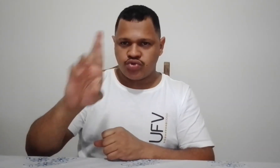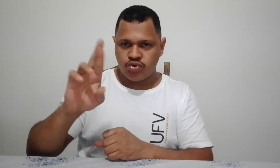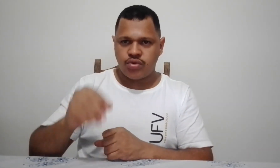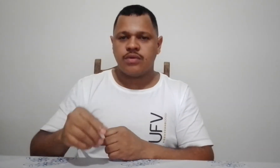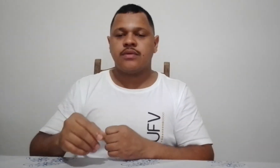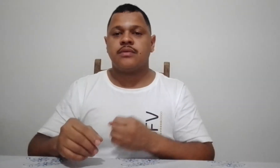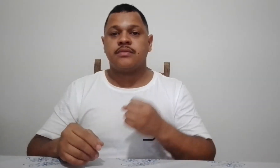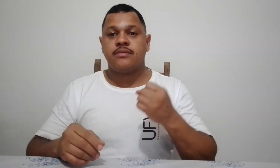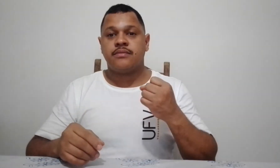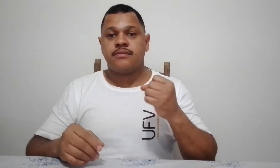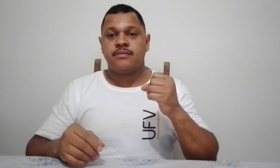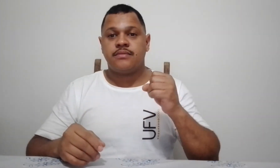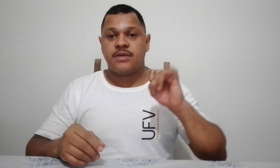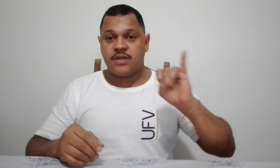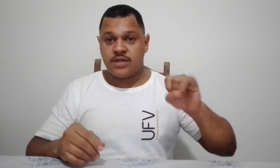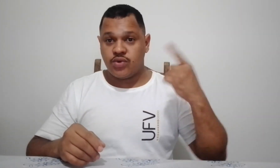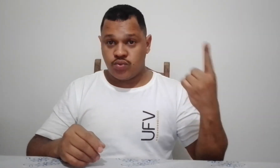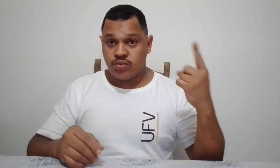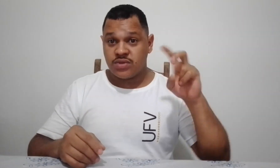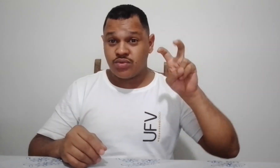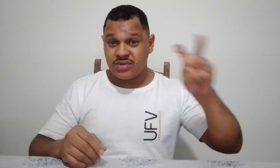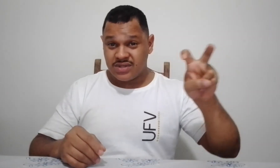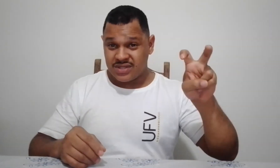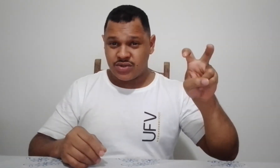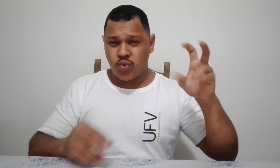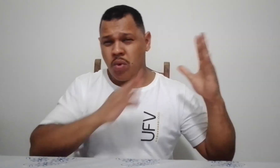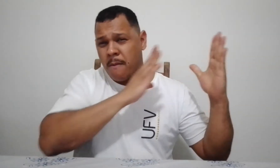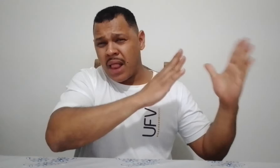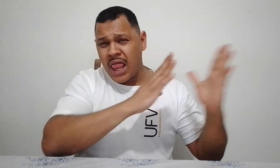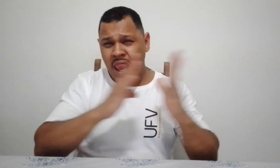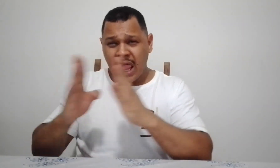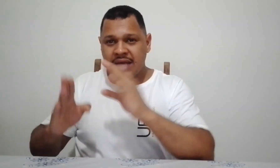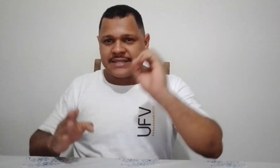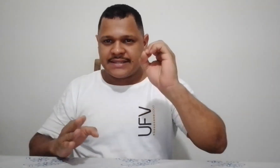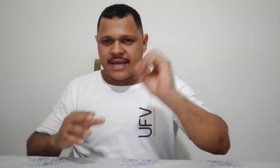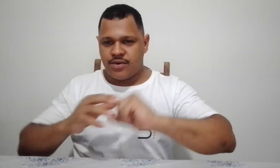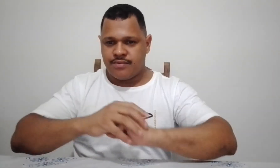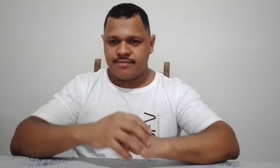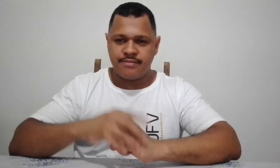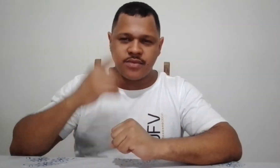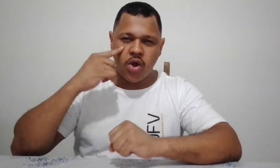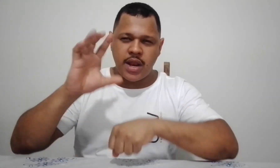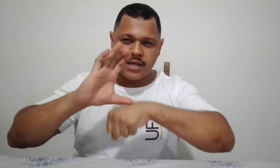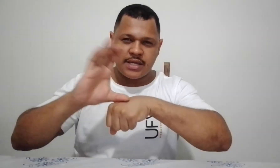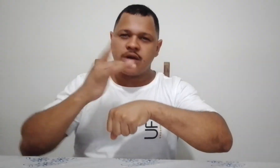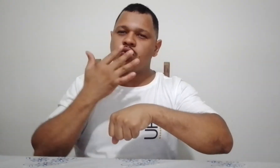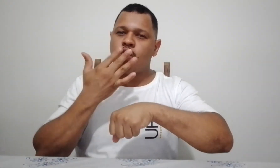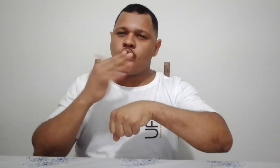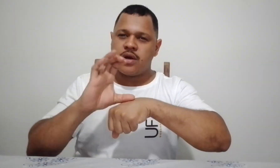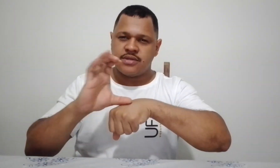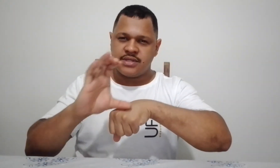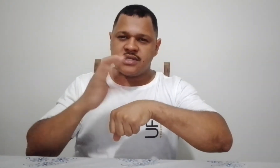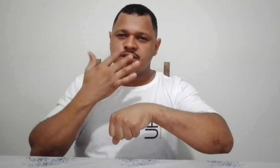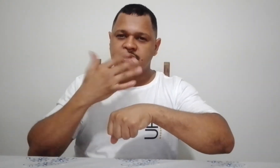5 fase 0. Então, eu vou colocar aqui, por exemplo, em cinza, para não mudar as cores do desenho. Ó. Olha aqui o valor 5.